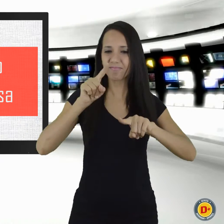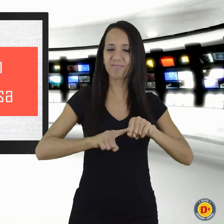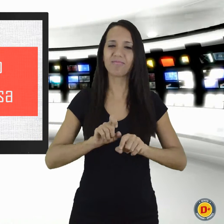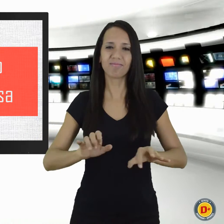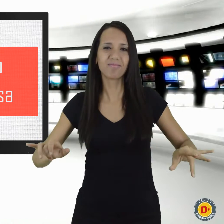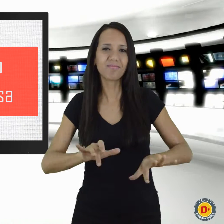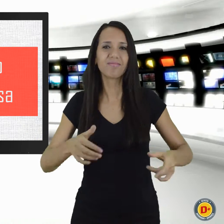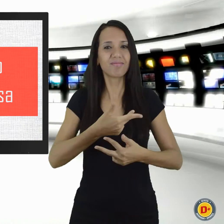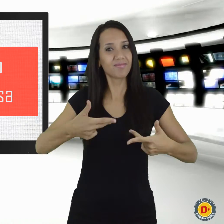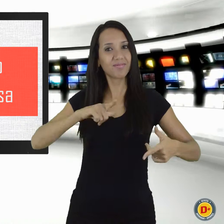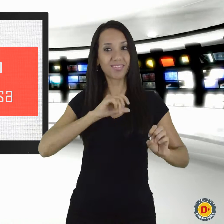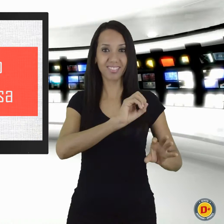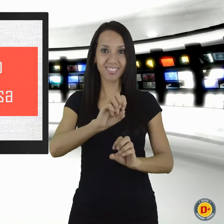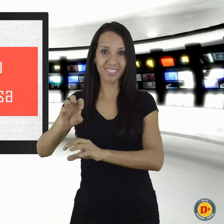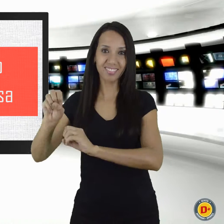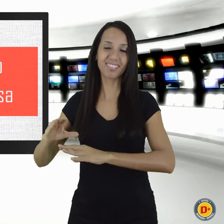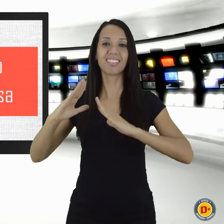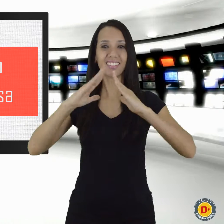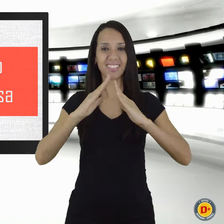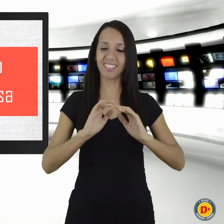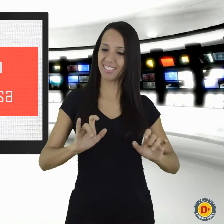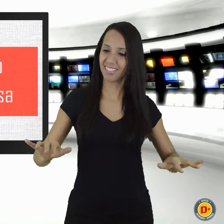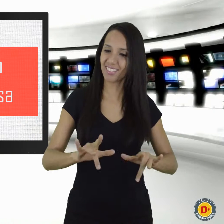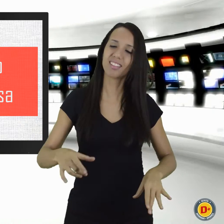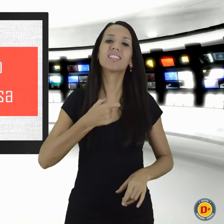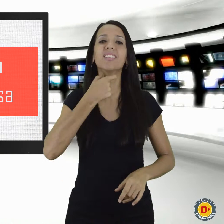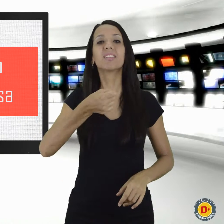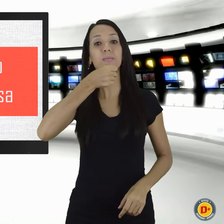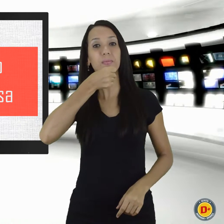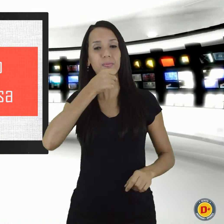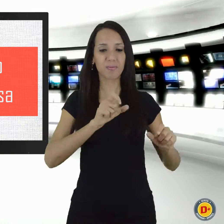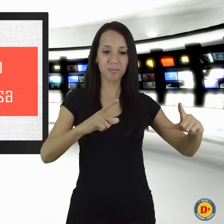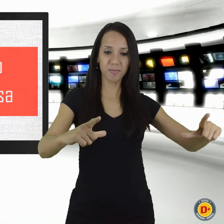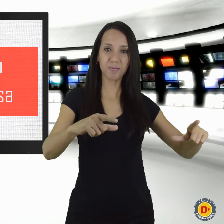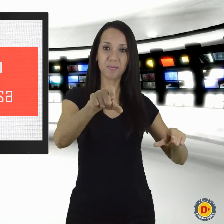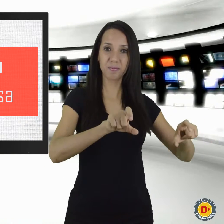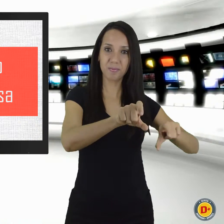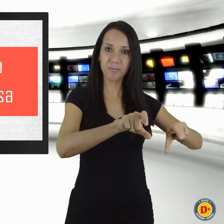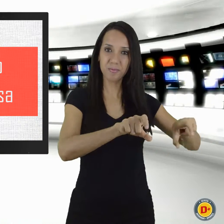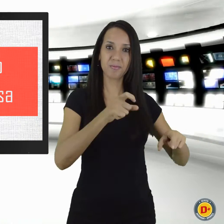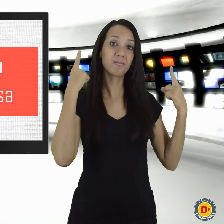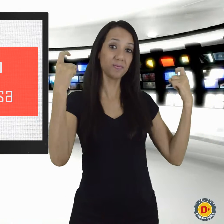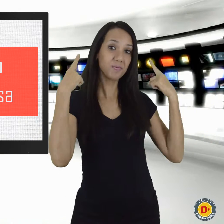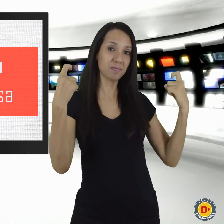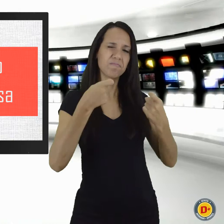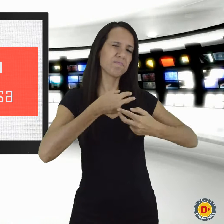casa, como teclado, microfone, mesa de som, entre outros. Esta é sua atividade desde